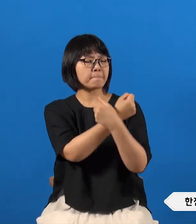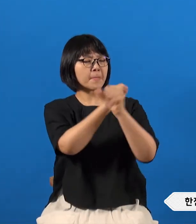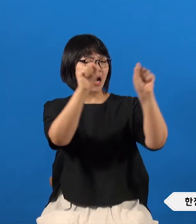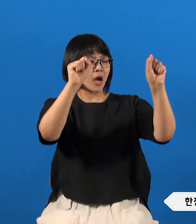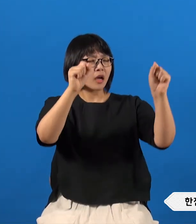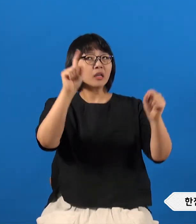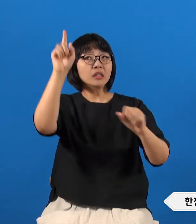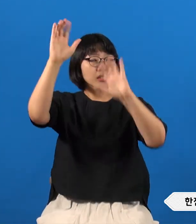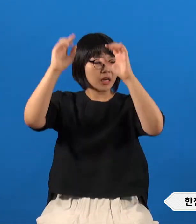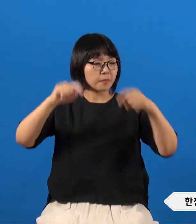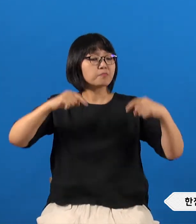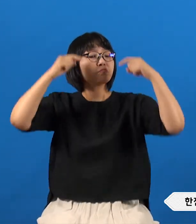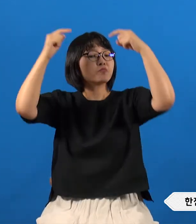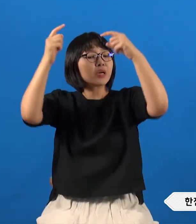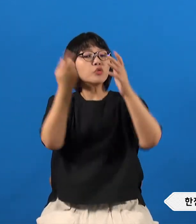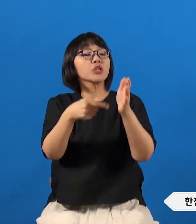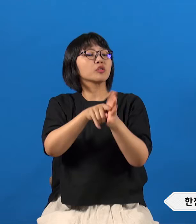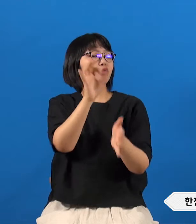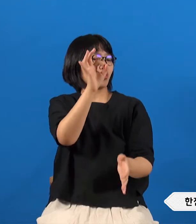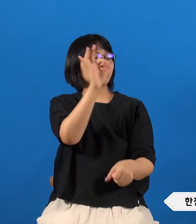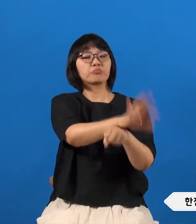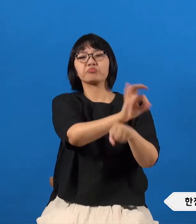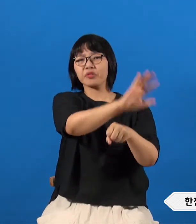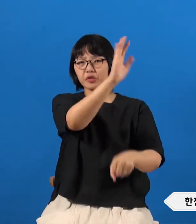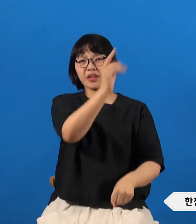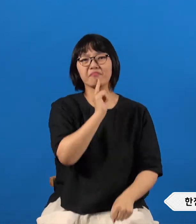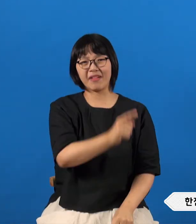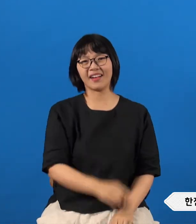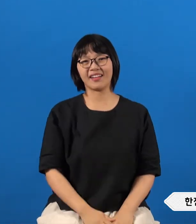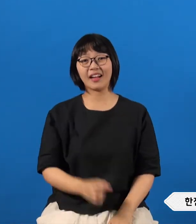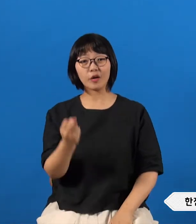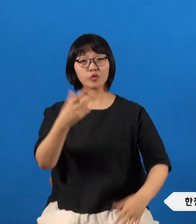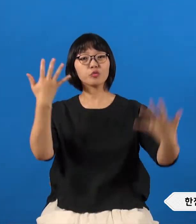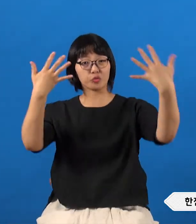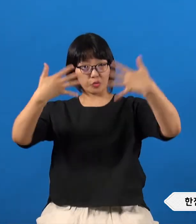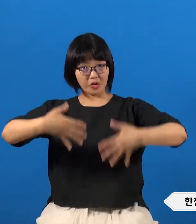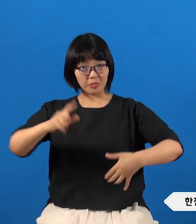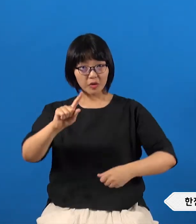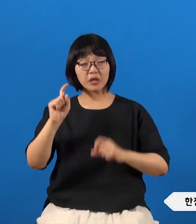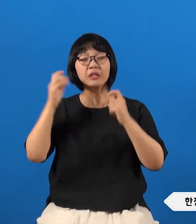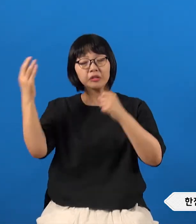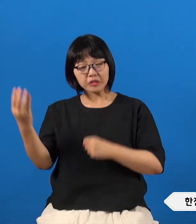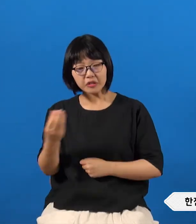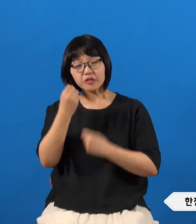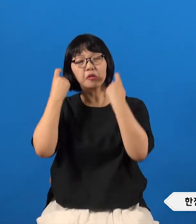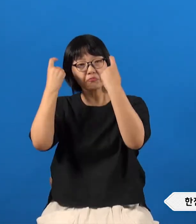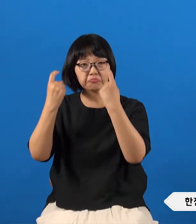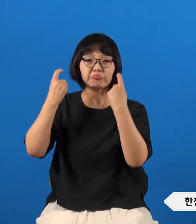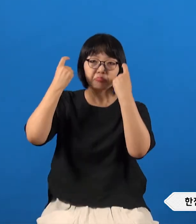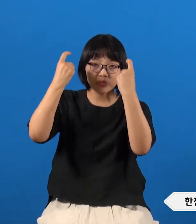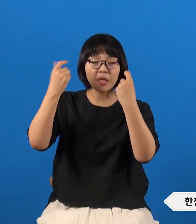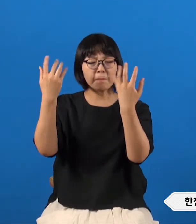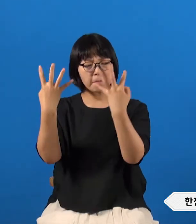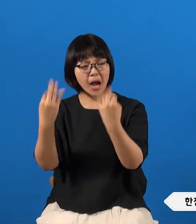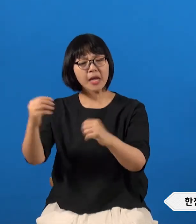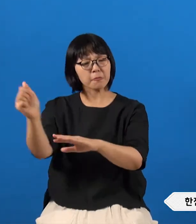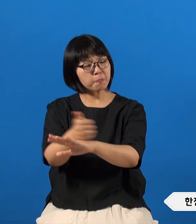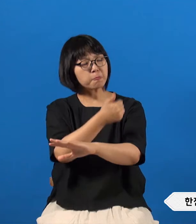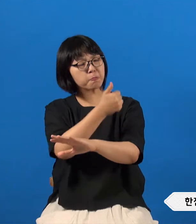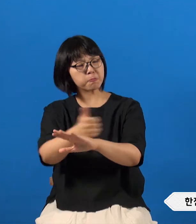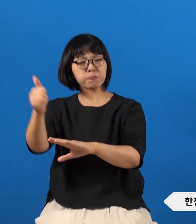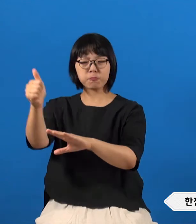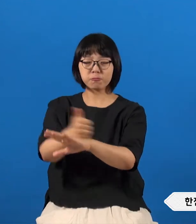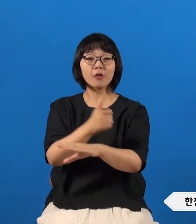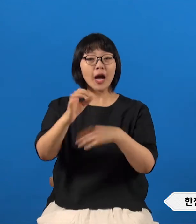있다, 그렇게 가르쳤습니다. 또 성지순례를 많이 해서 공적을 쌓으면 또 천국에 잘 갈